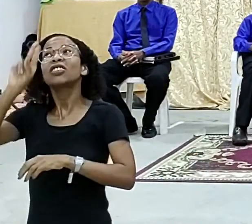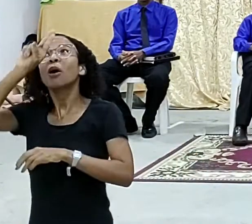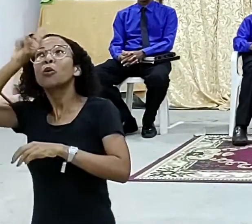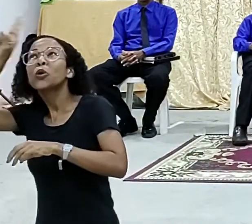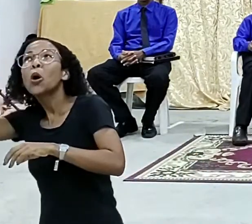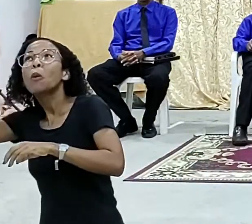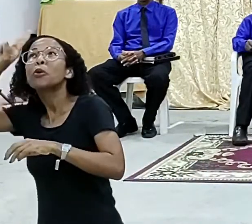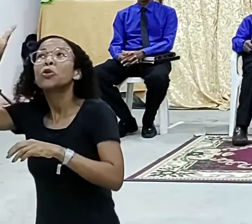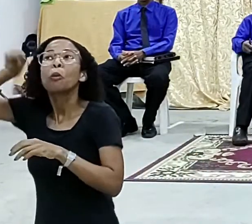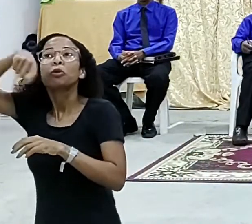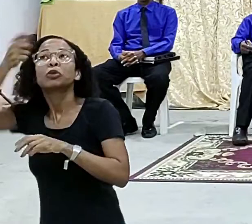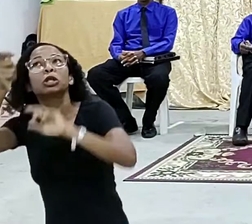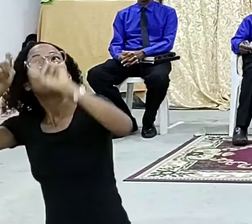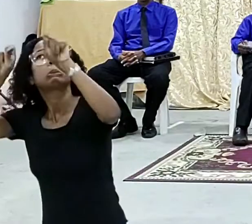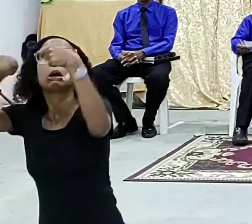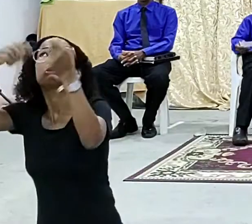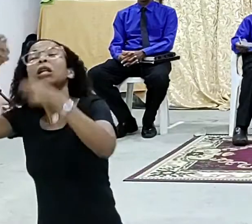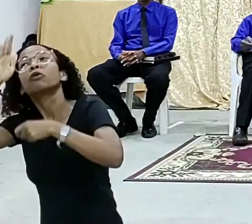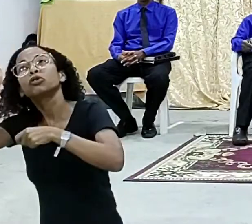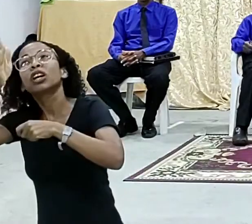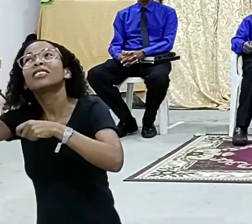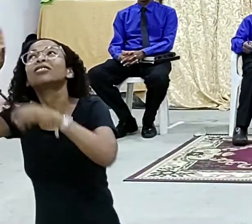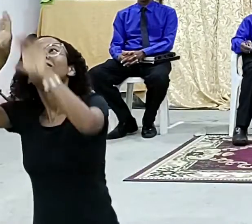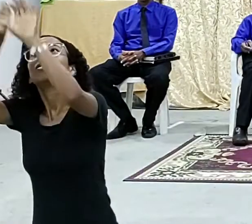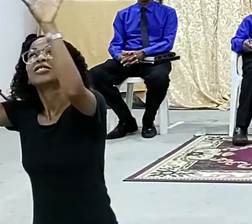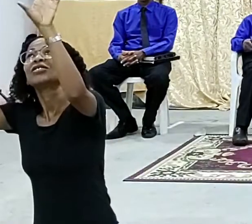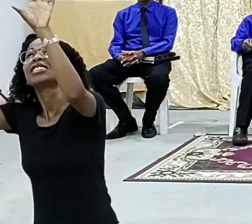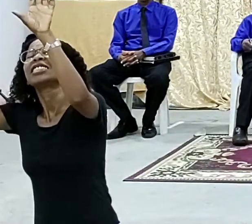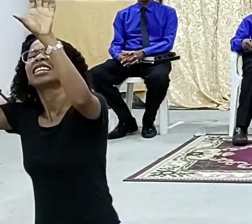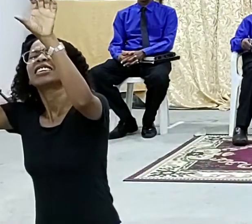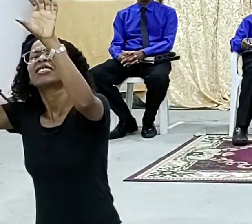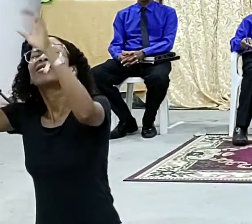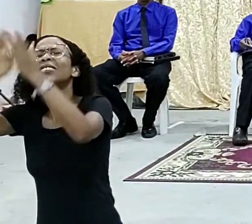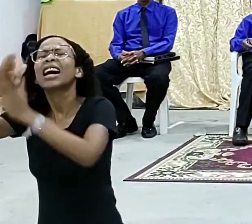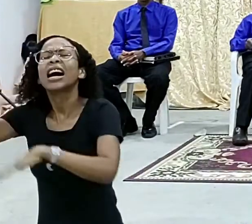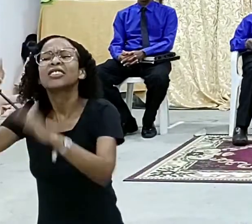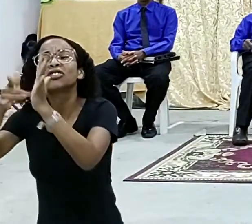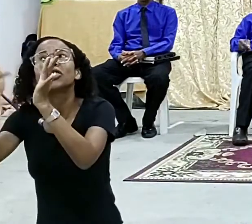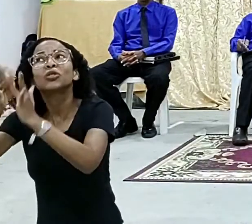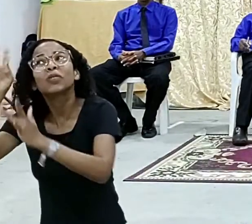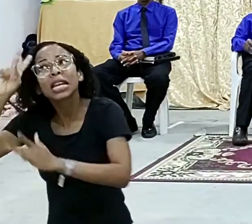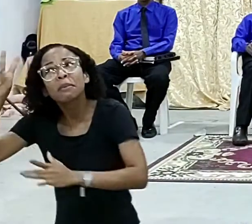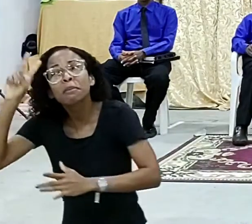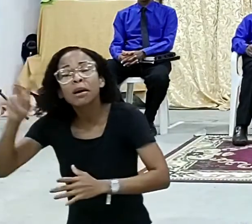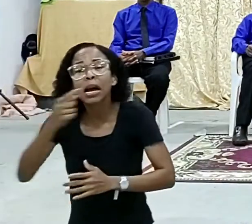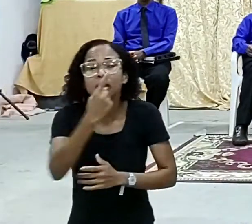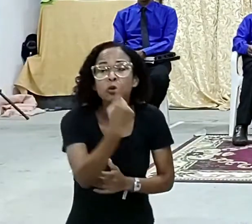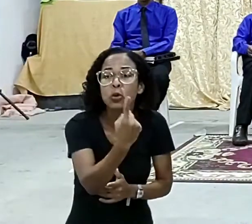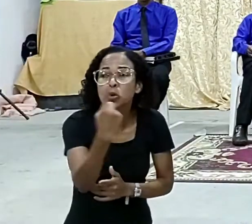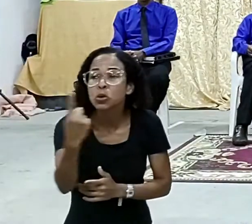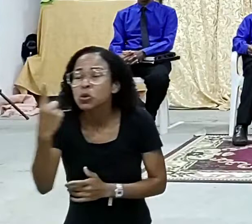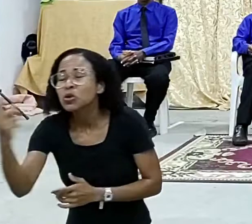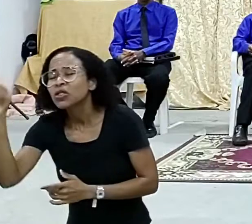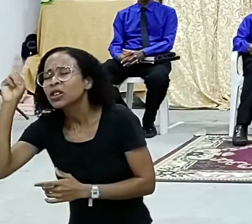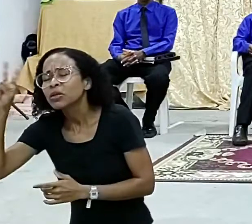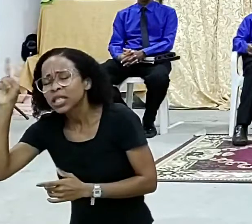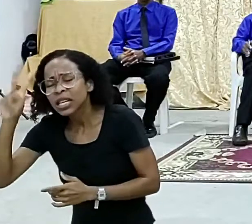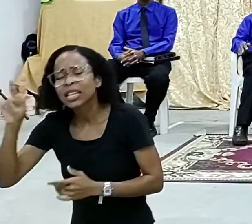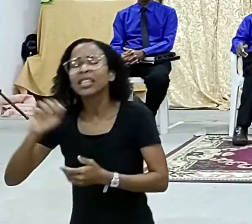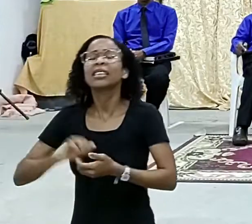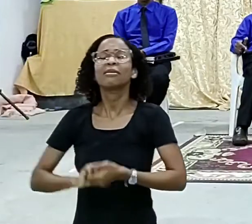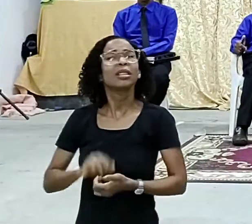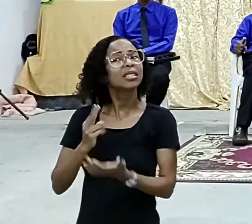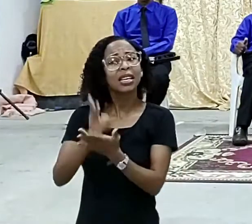naquele grande dia o Senhor lembre de mim. Porque assim o Senhor, ele não